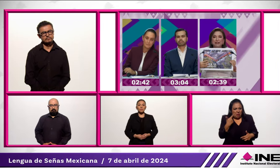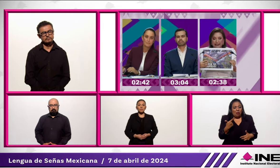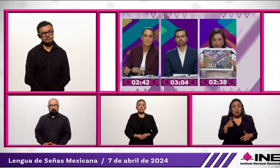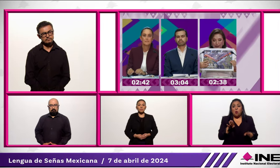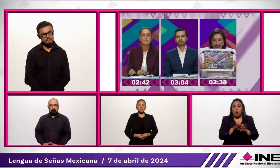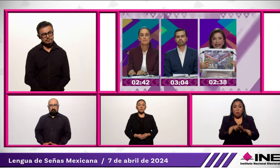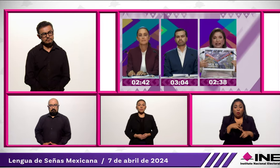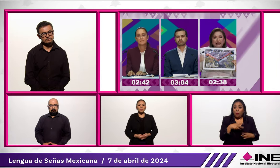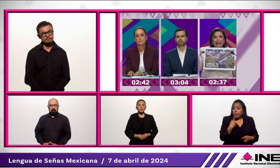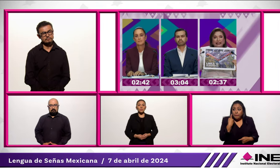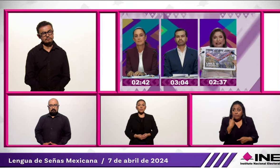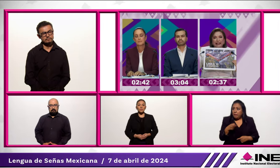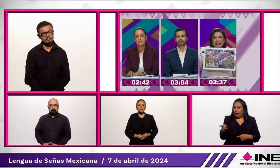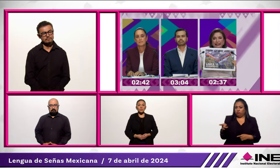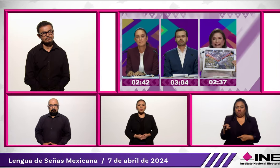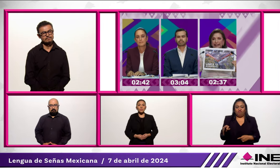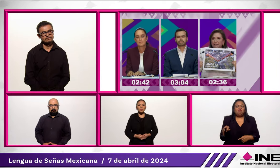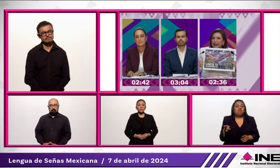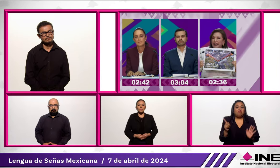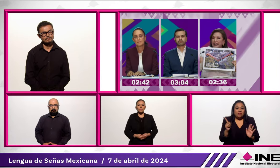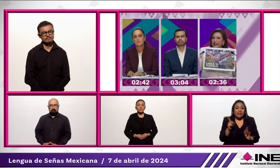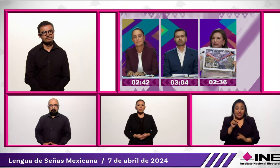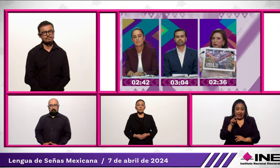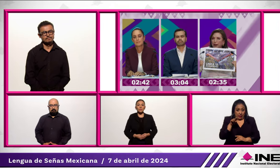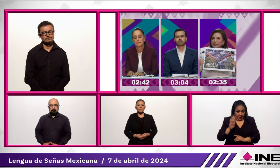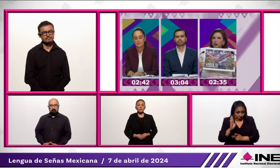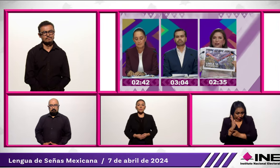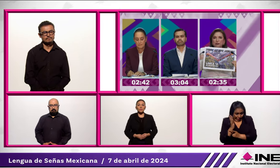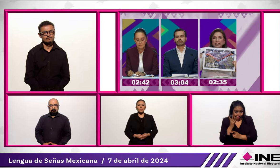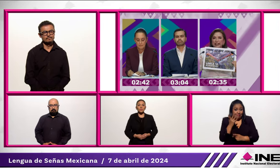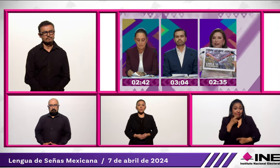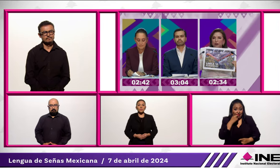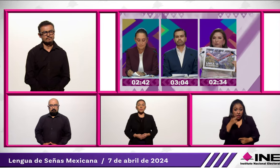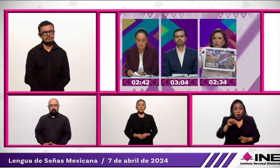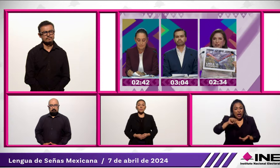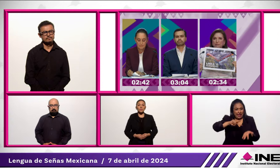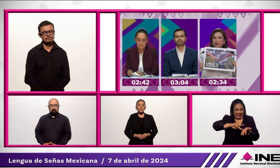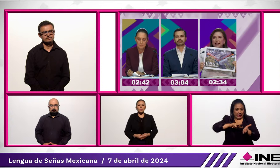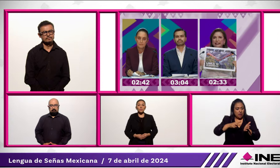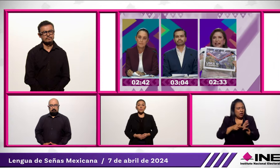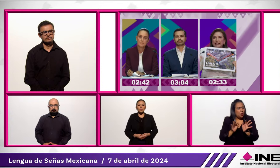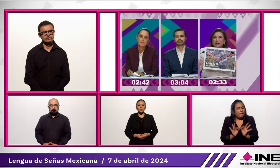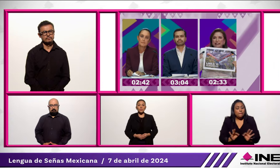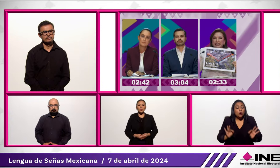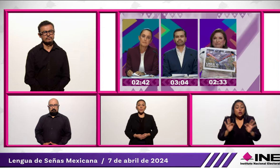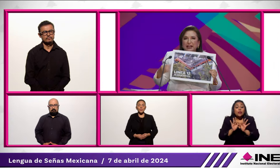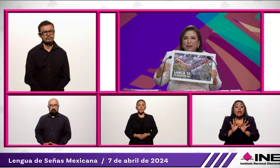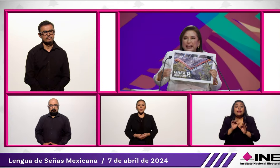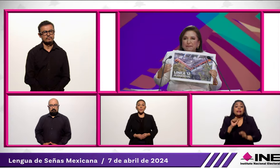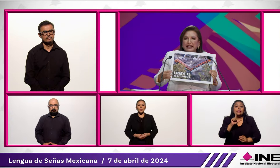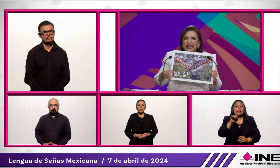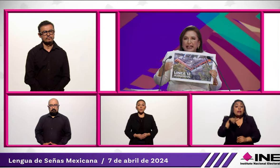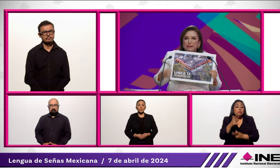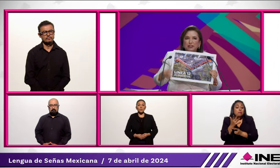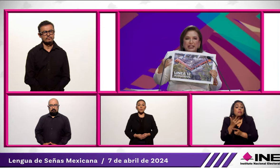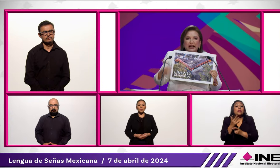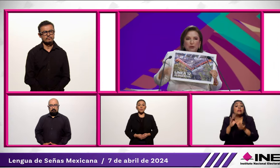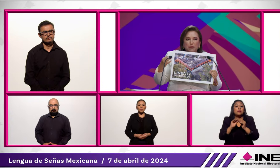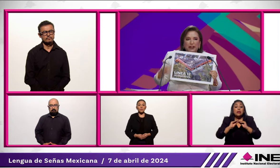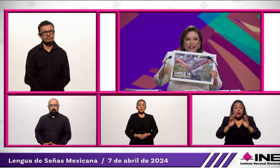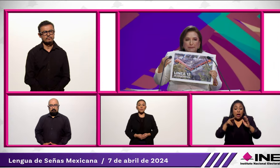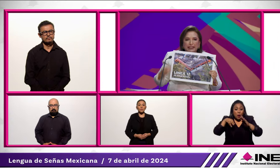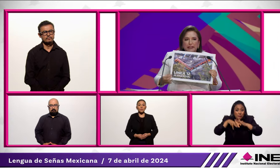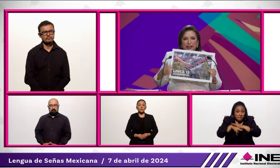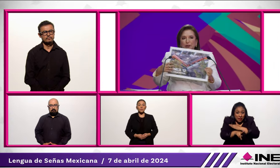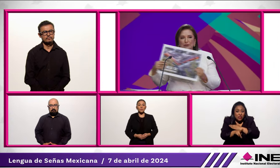te atrevas a voltear. DNB aseguró eso y un ingeniero muy importante, el ingeniero Slim, dijo claramente que el metro se